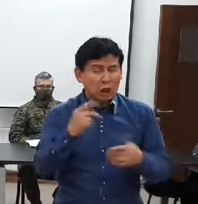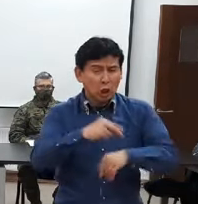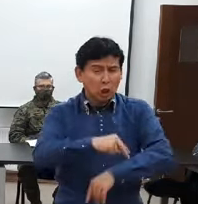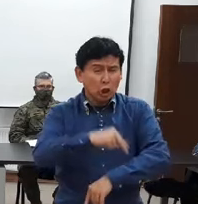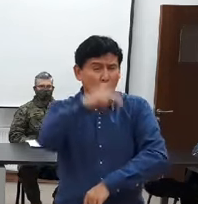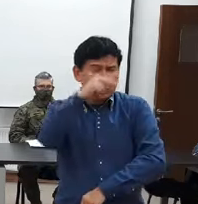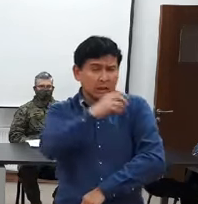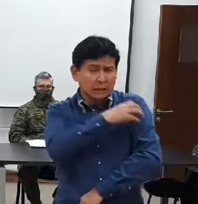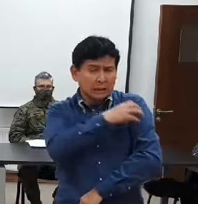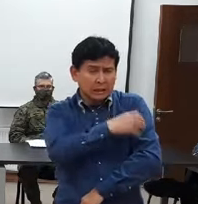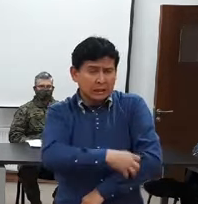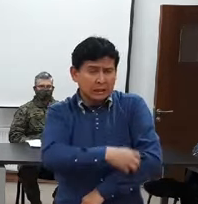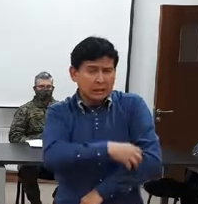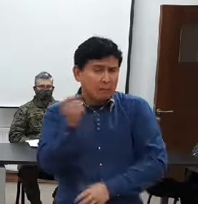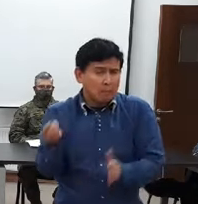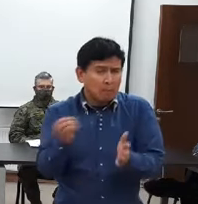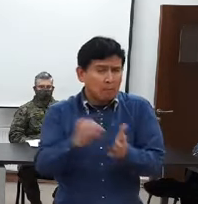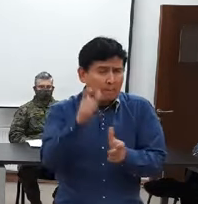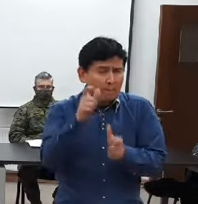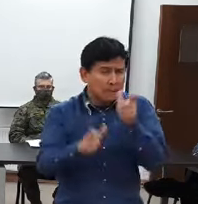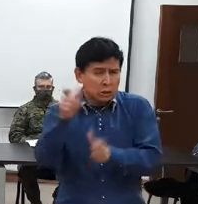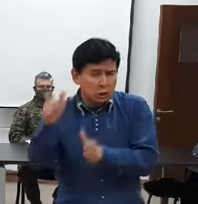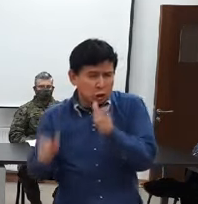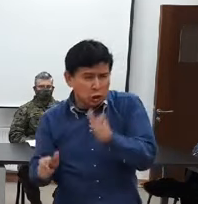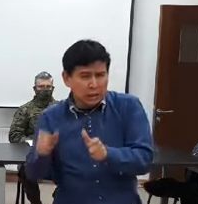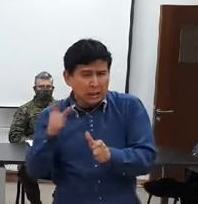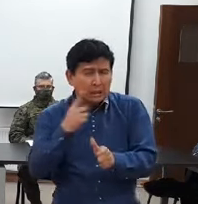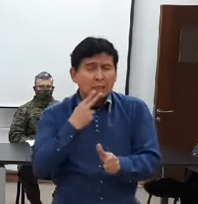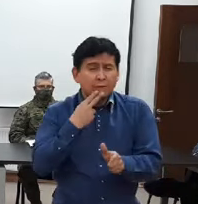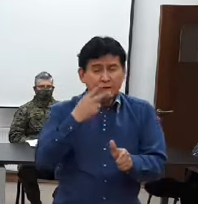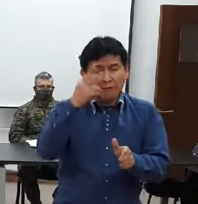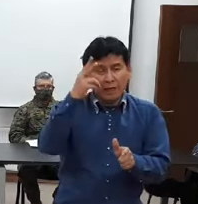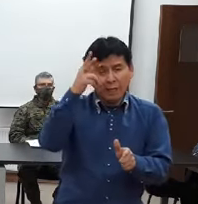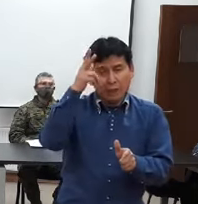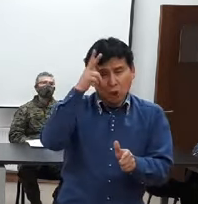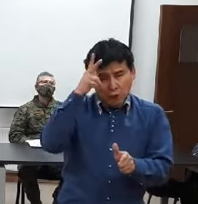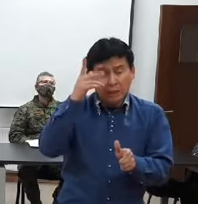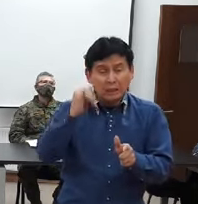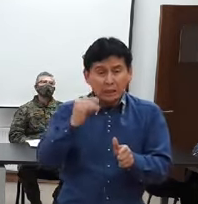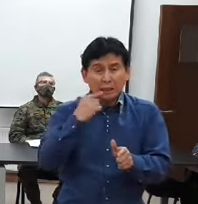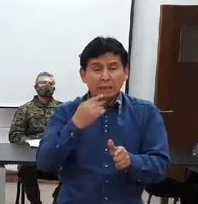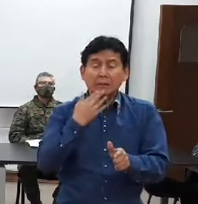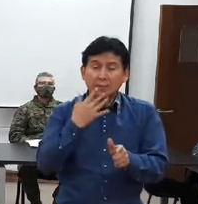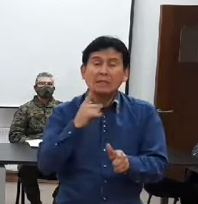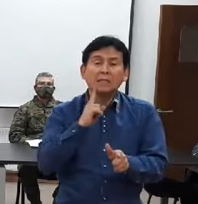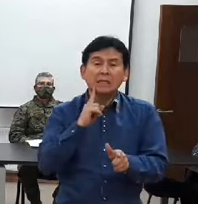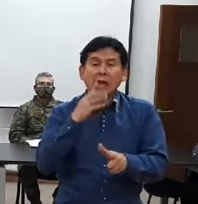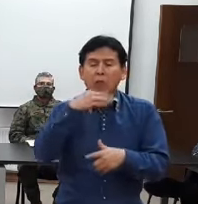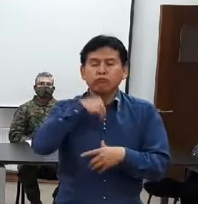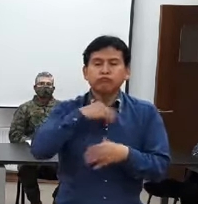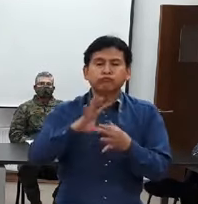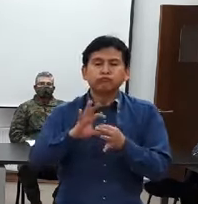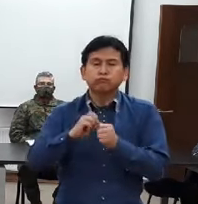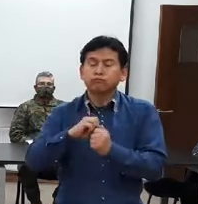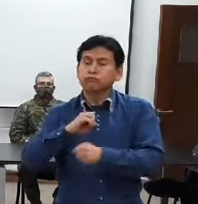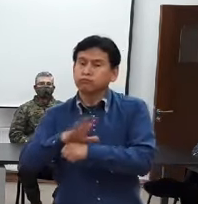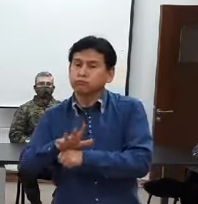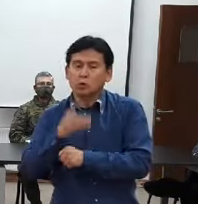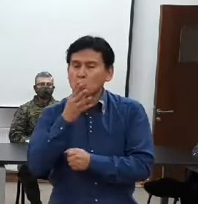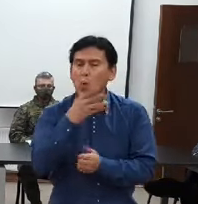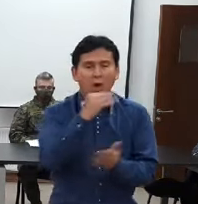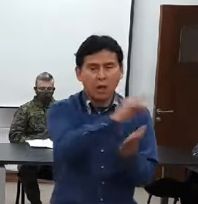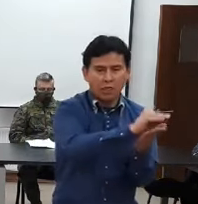de nuestro país hay más personas que sean residentes de la región de Isen y que estén contagiados por COVID-19? No tenemos